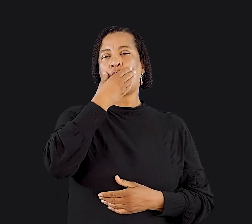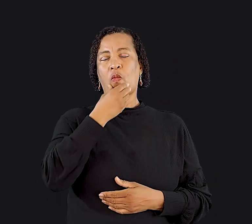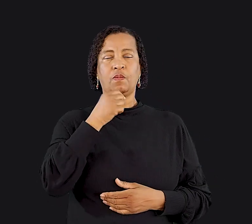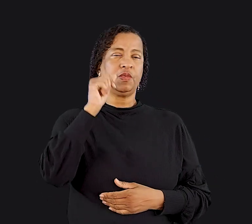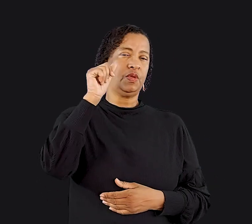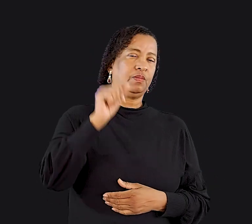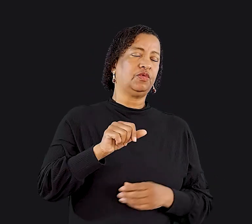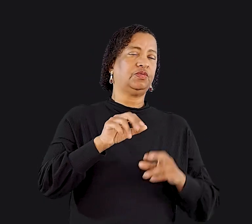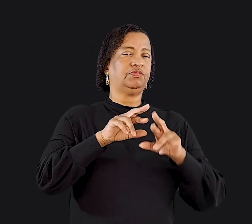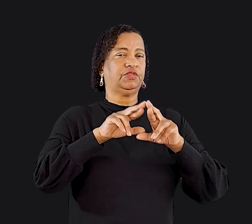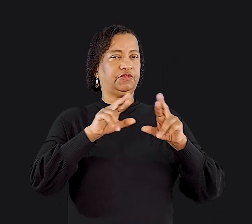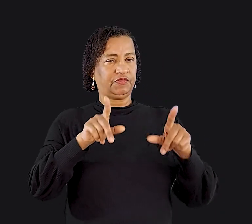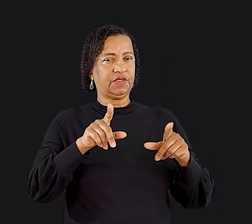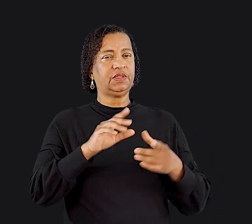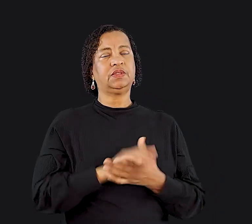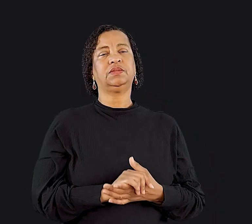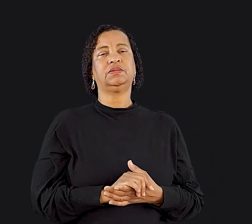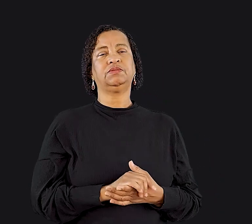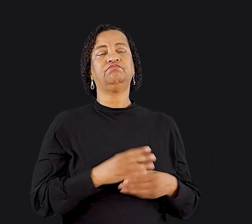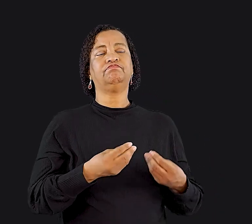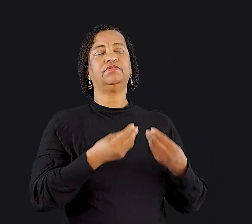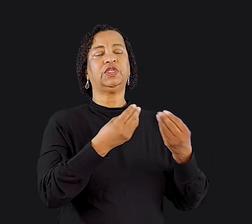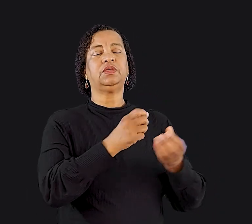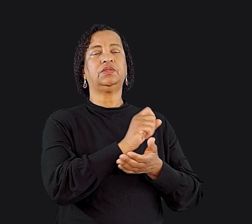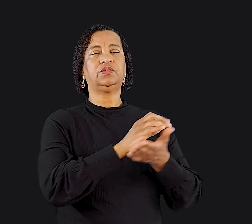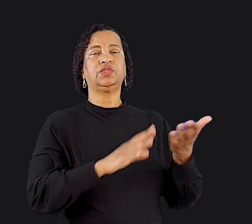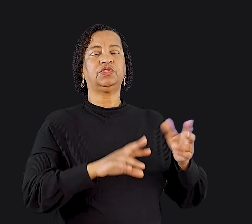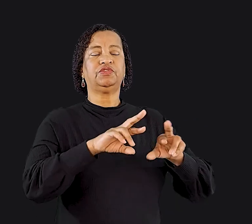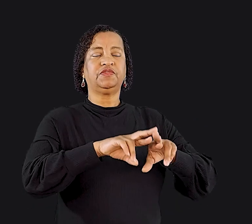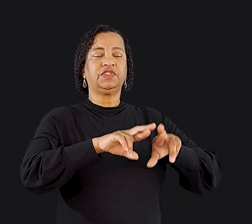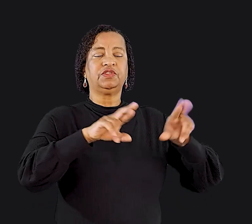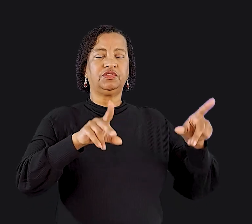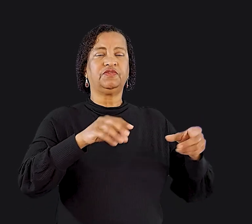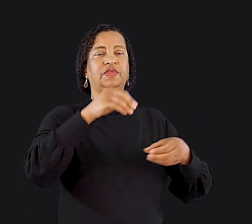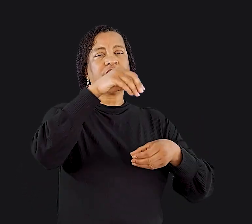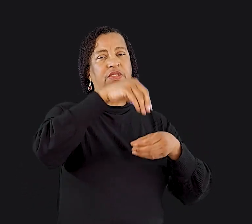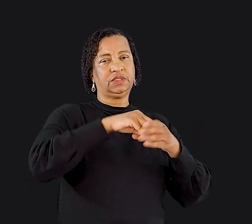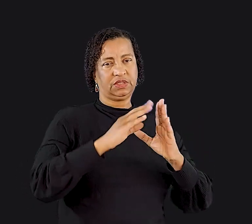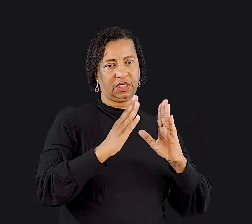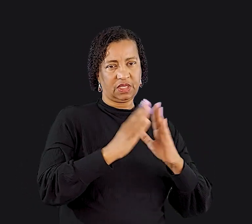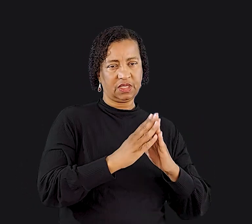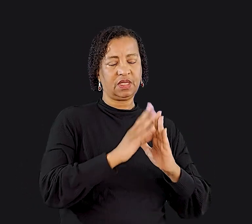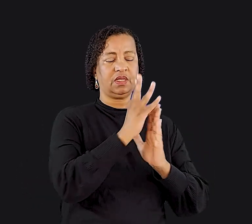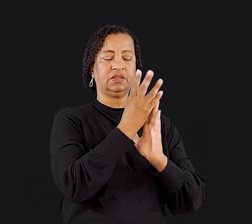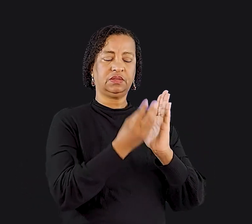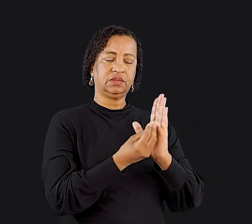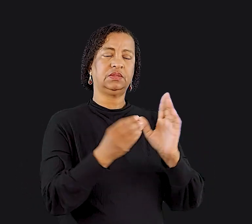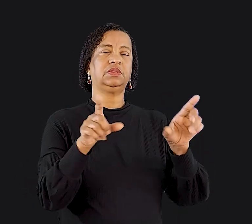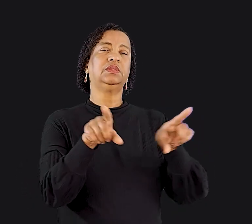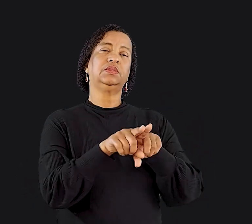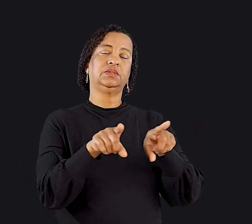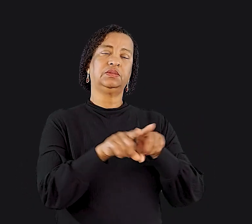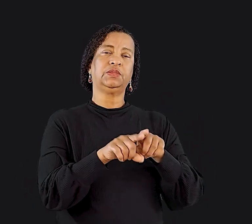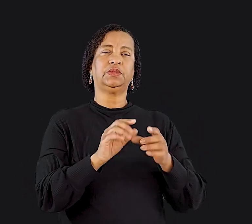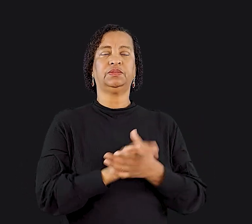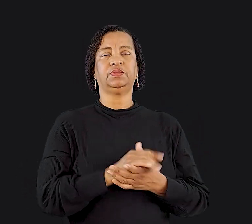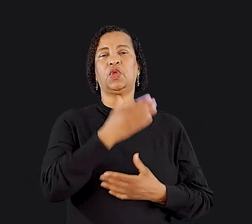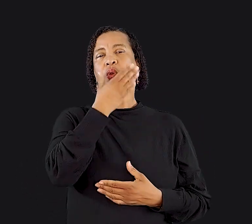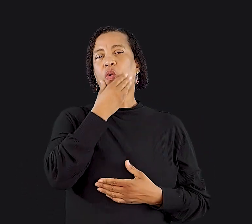mulher com diferenças e designou-lhes papéis e funções diferentes em casa e na igreja também. Um